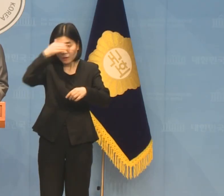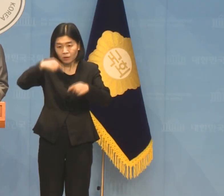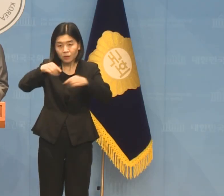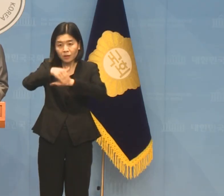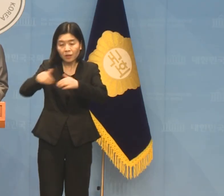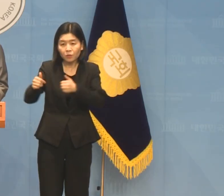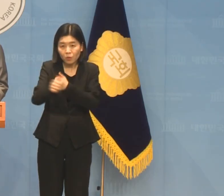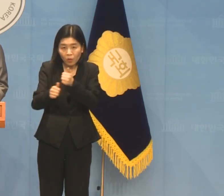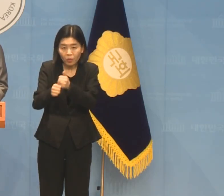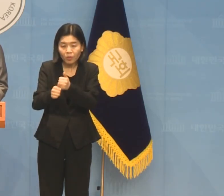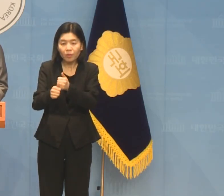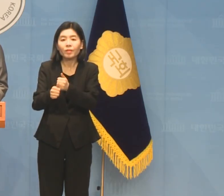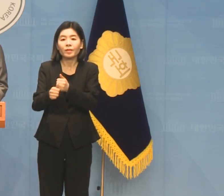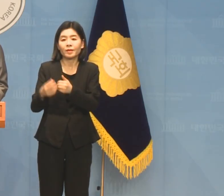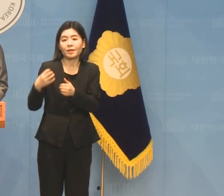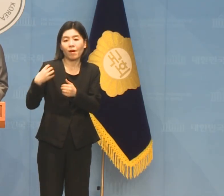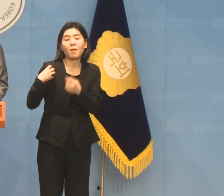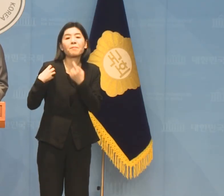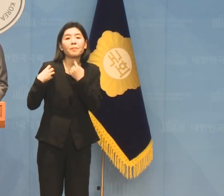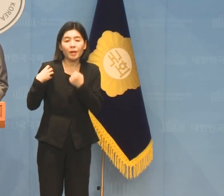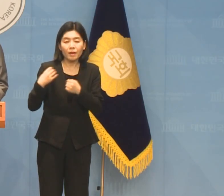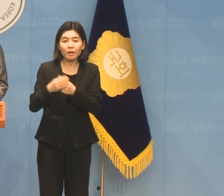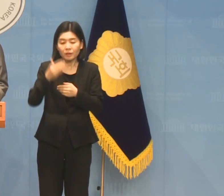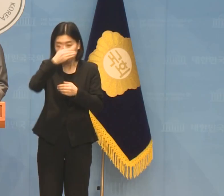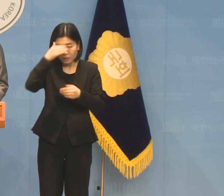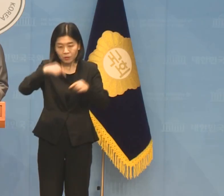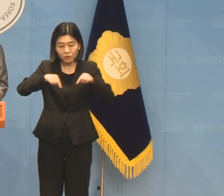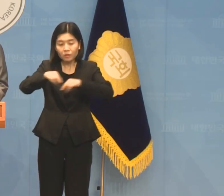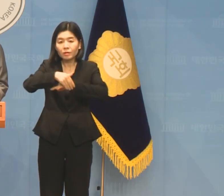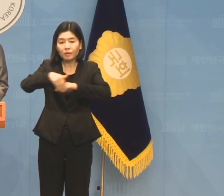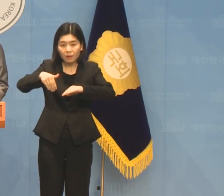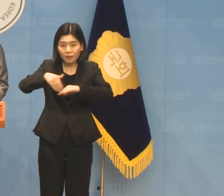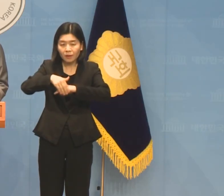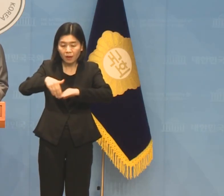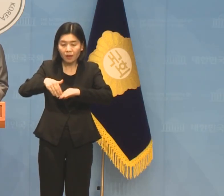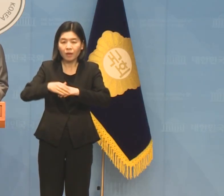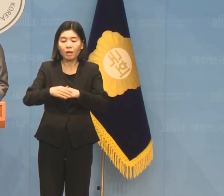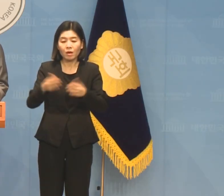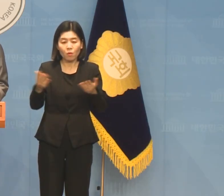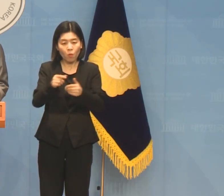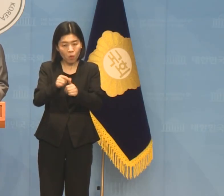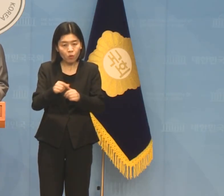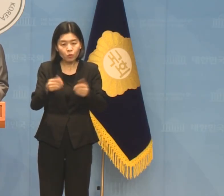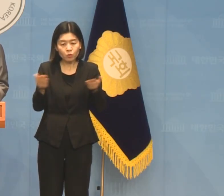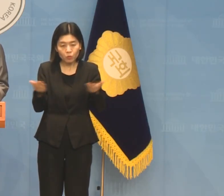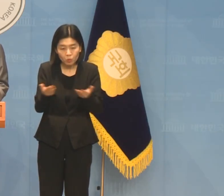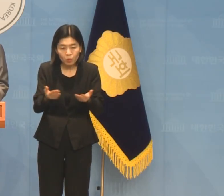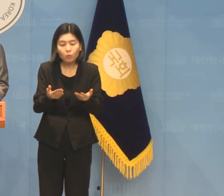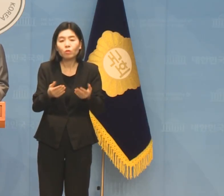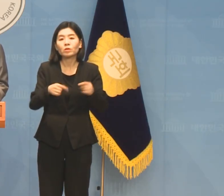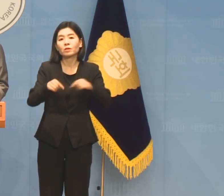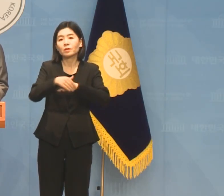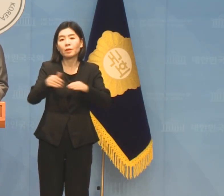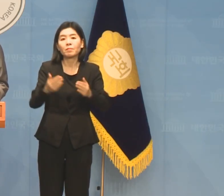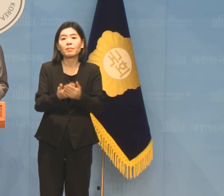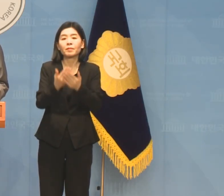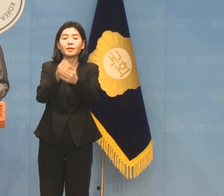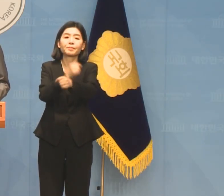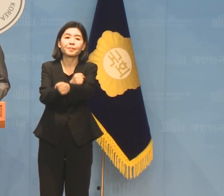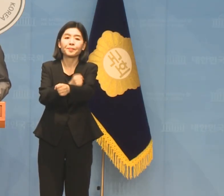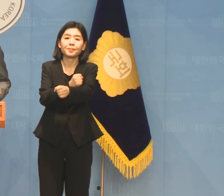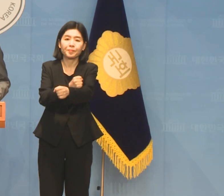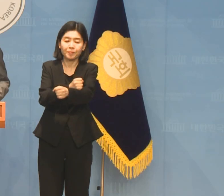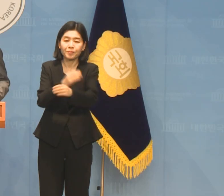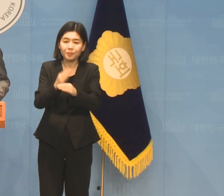청년정책조정위원회 민간위원을 지내셨고 청년정책 그리고 고용노동정책 발전에 기여하고